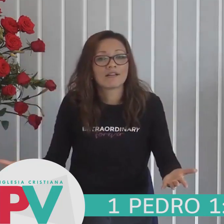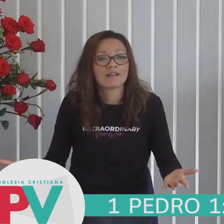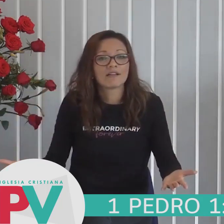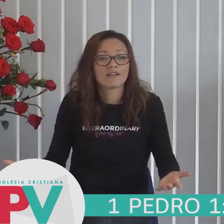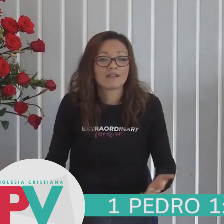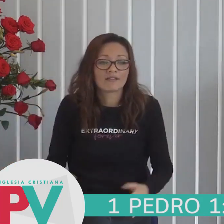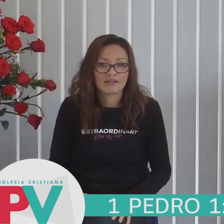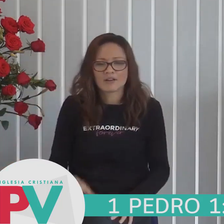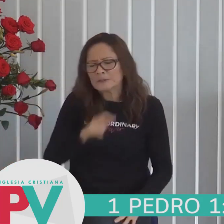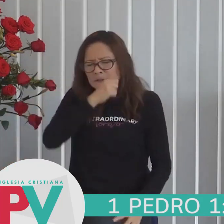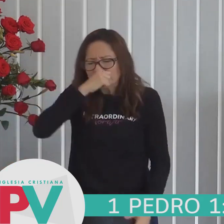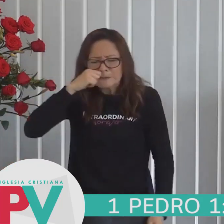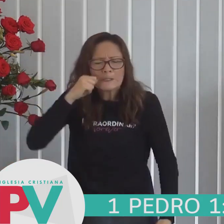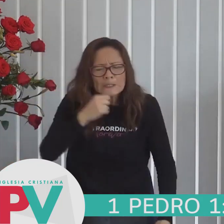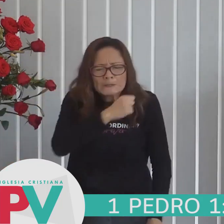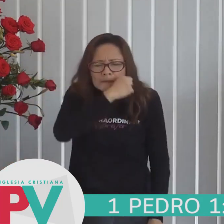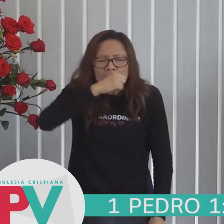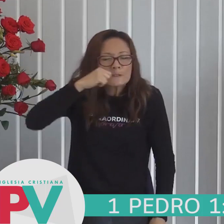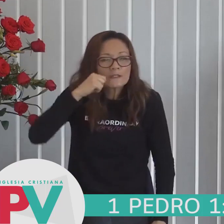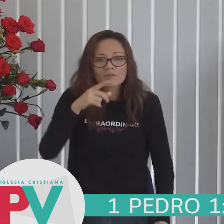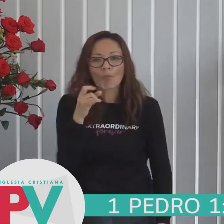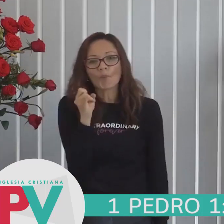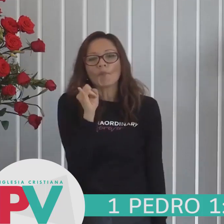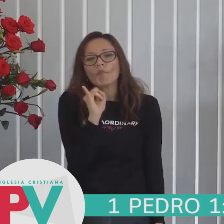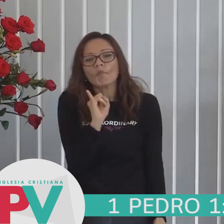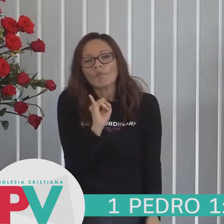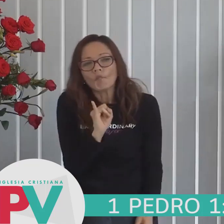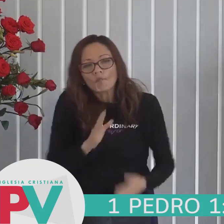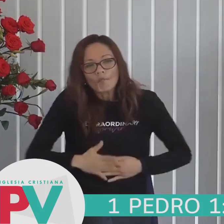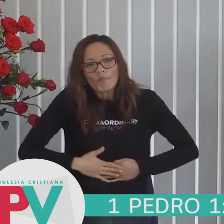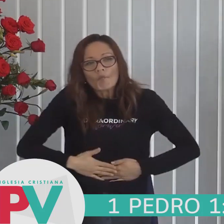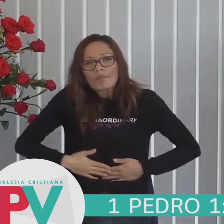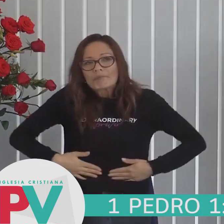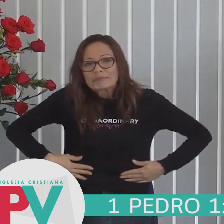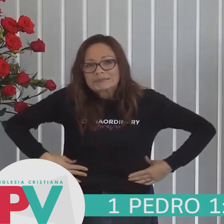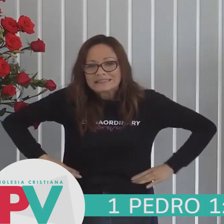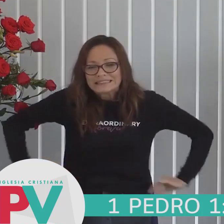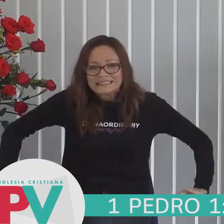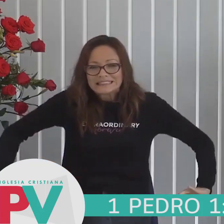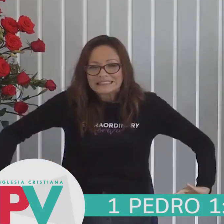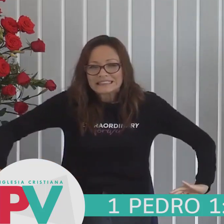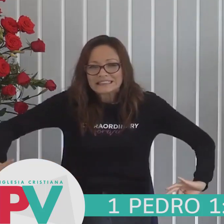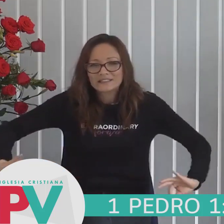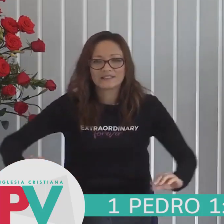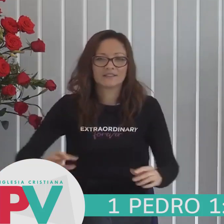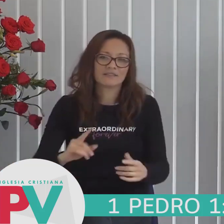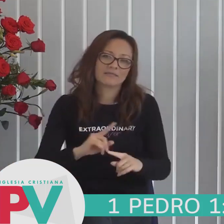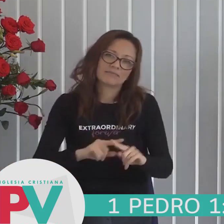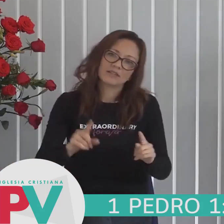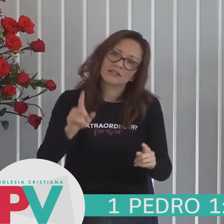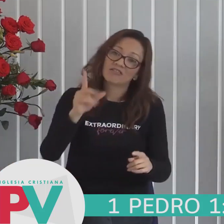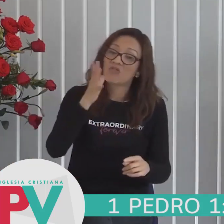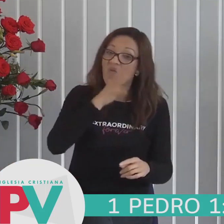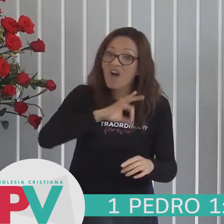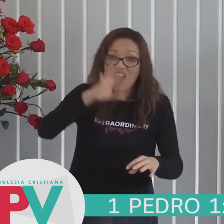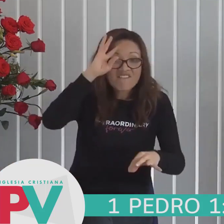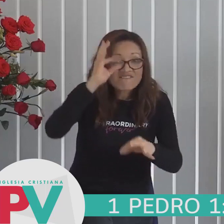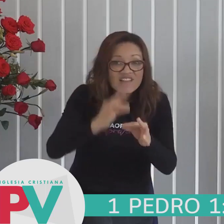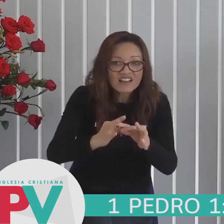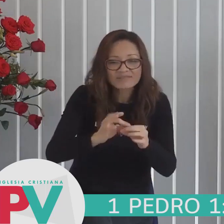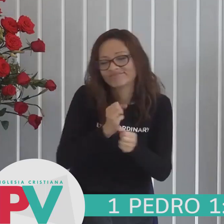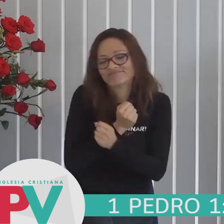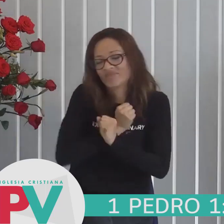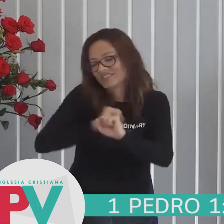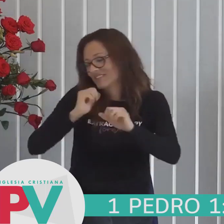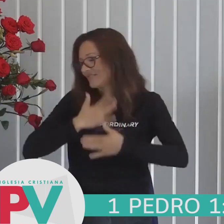No, eso sí ayude harto. Viejo, pues se va a volver famélico y se le va a pegar la tripa al otro lado del espinazo, pero sin fe es